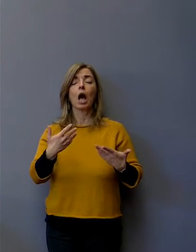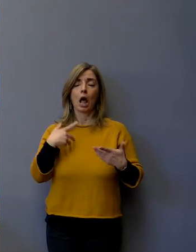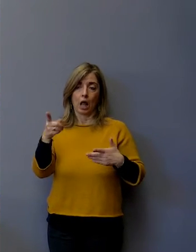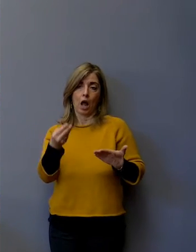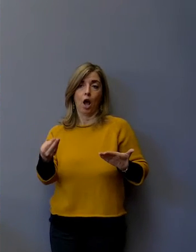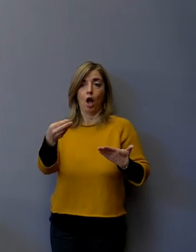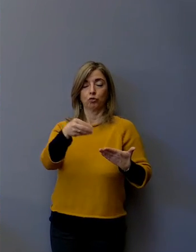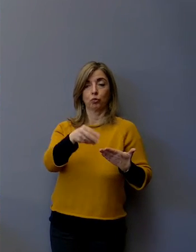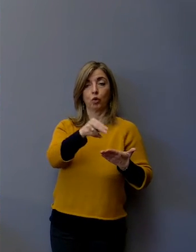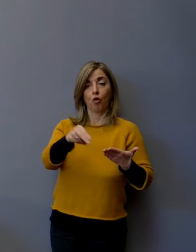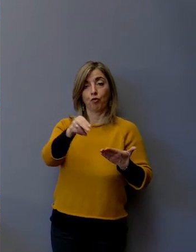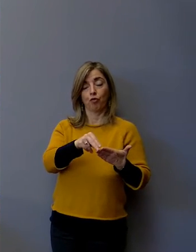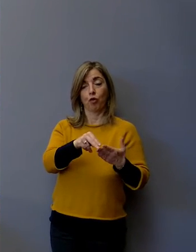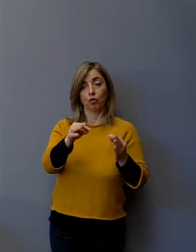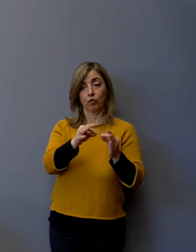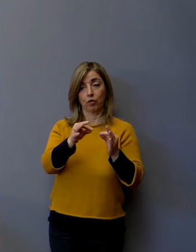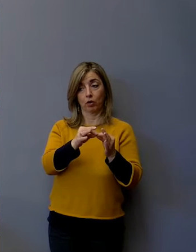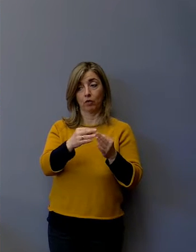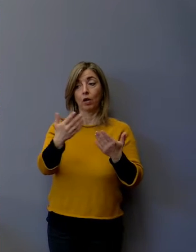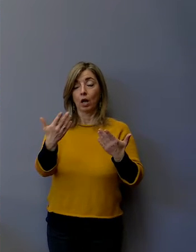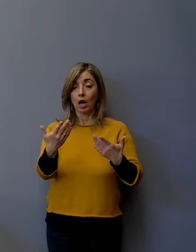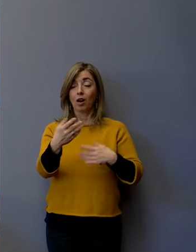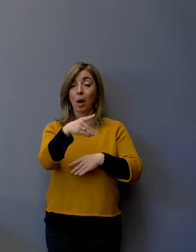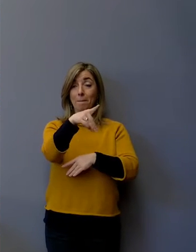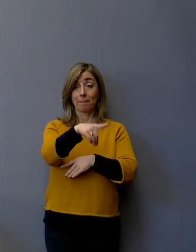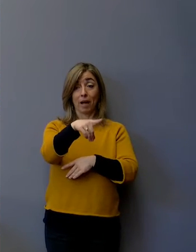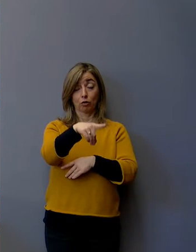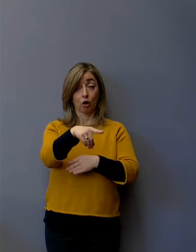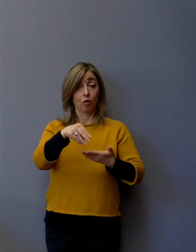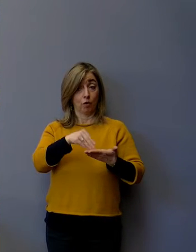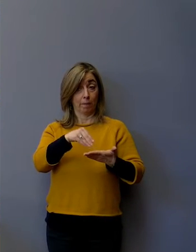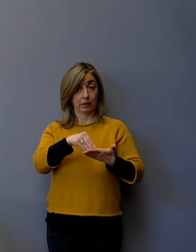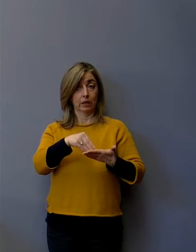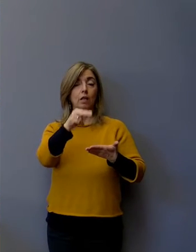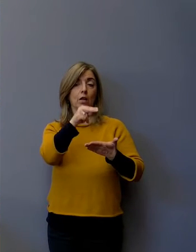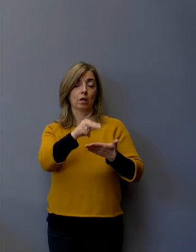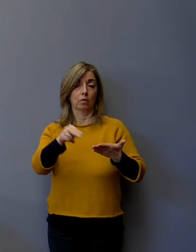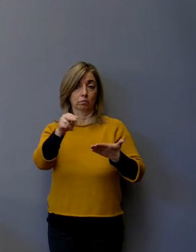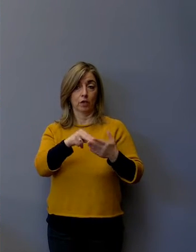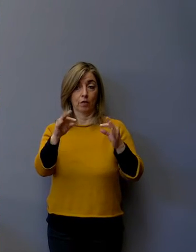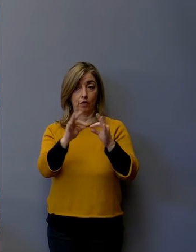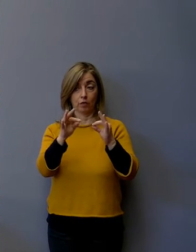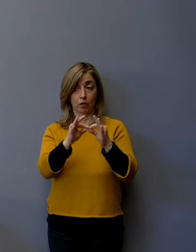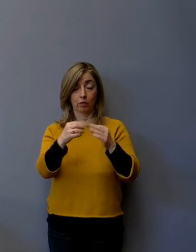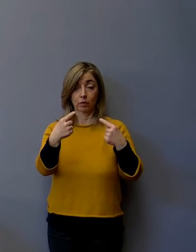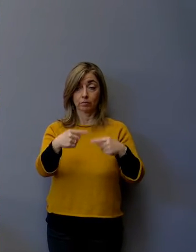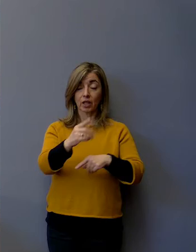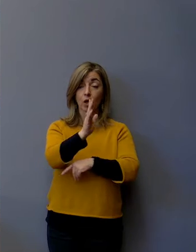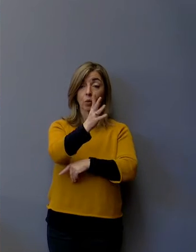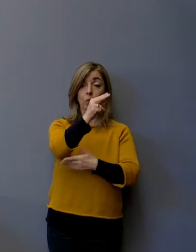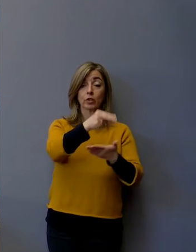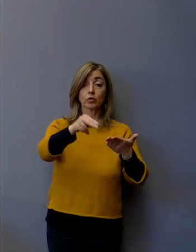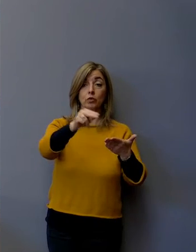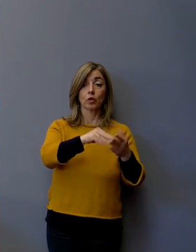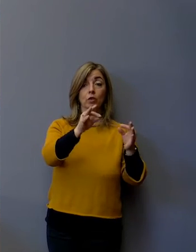grazie allora pandolfo in presenza favorevole quindi sono 15 voti favorevoli e